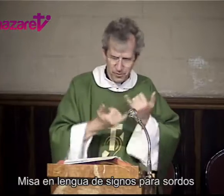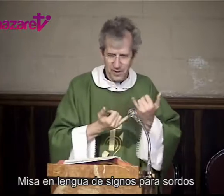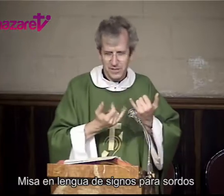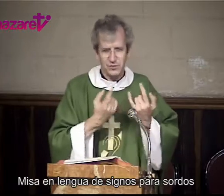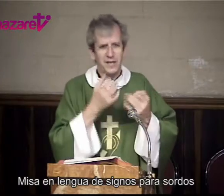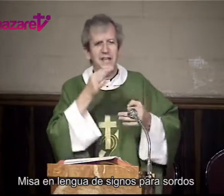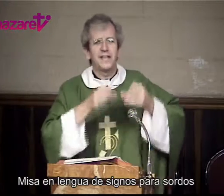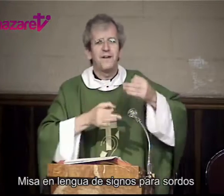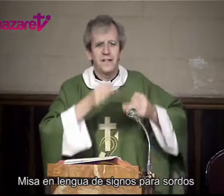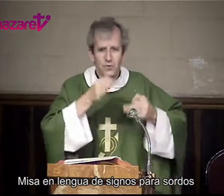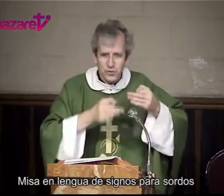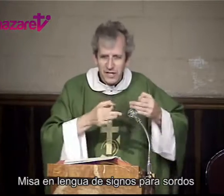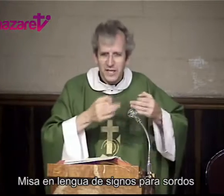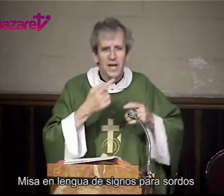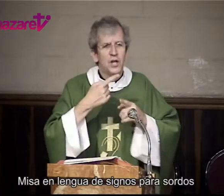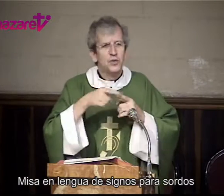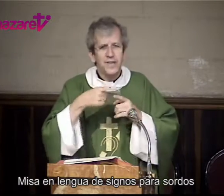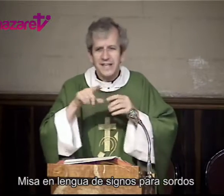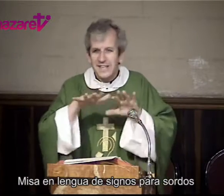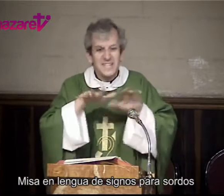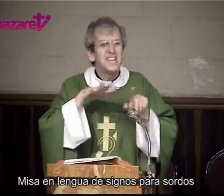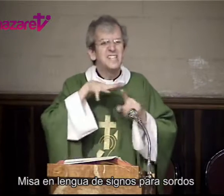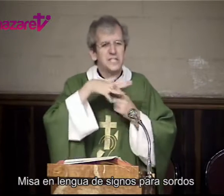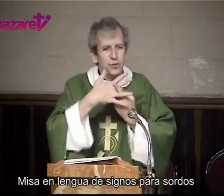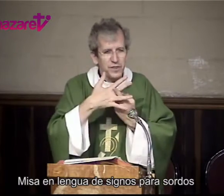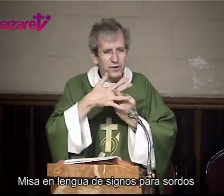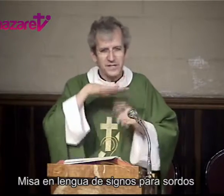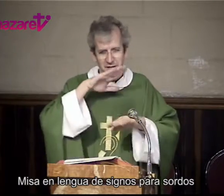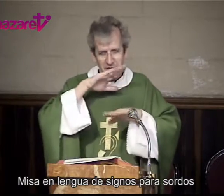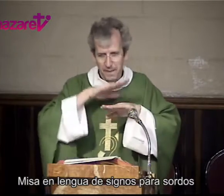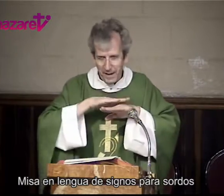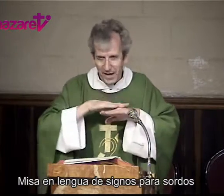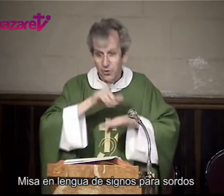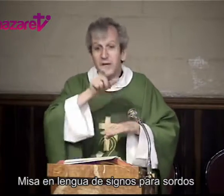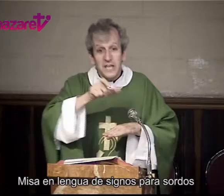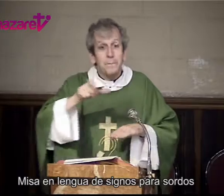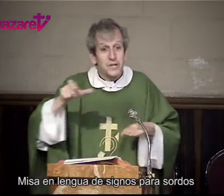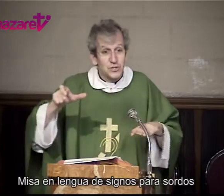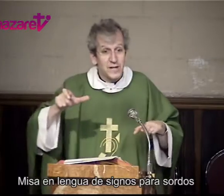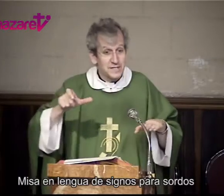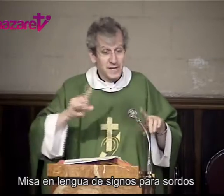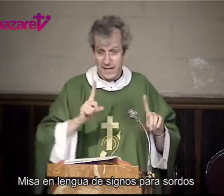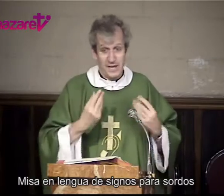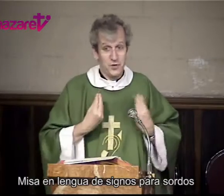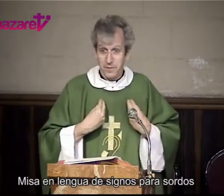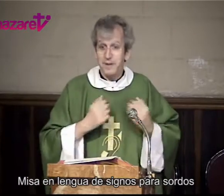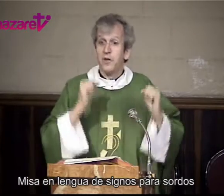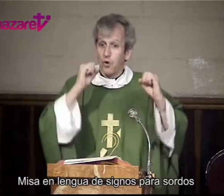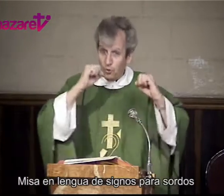problemas, donde hay tanta falta de justicia, donde hay tantas situaciones de pecado y personas que no viven